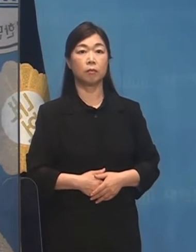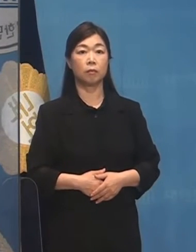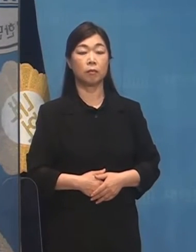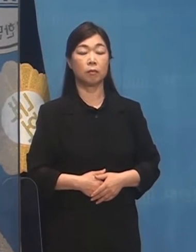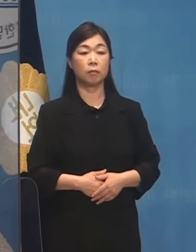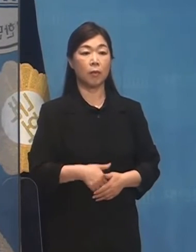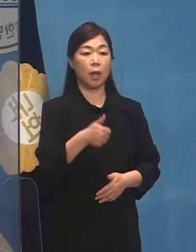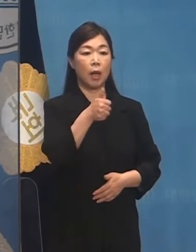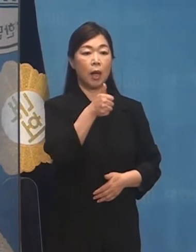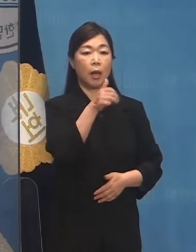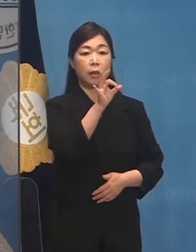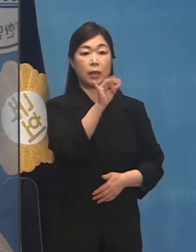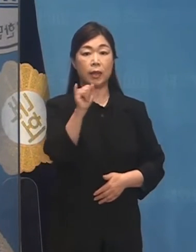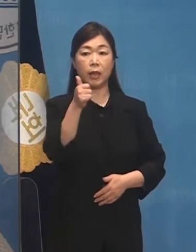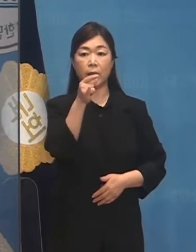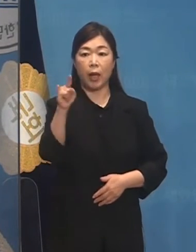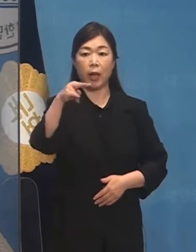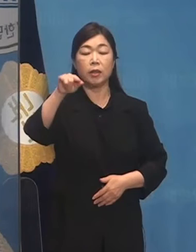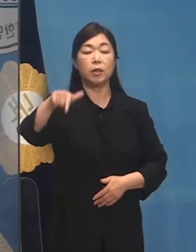네, 이재식 위원입니다.